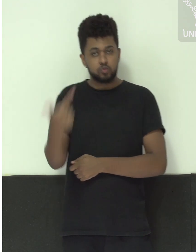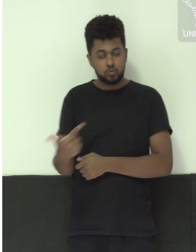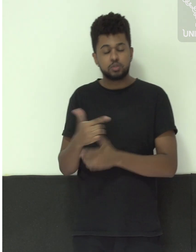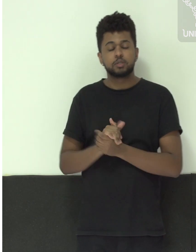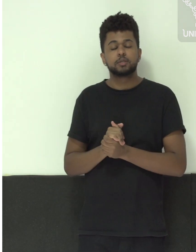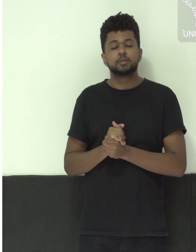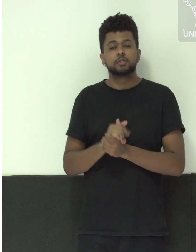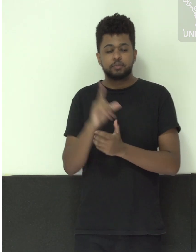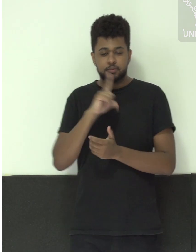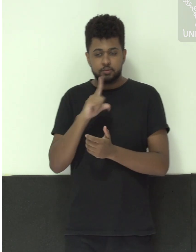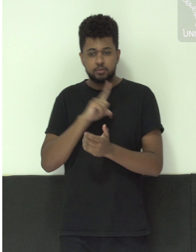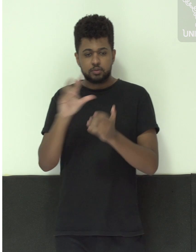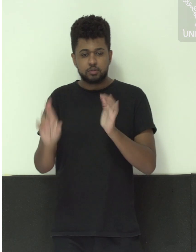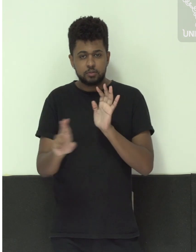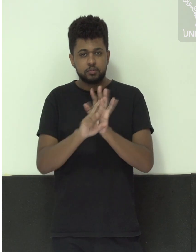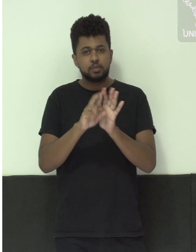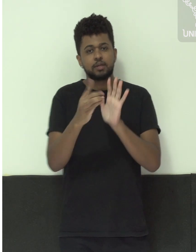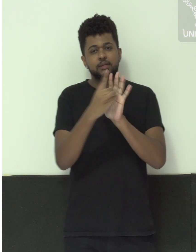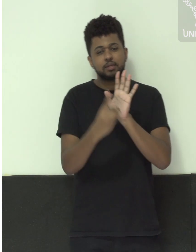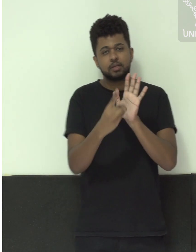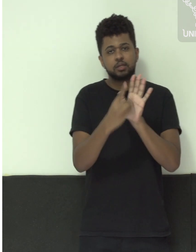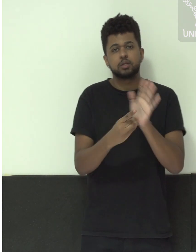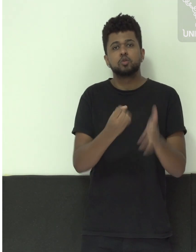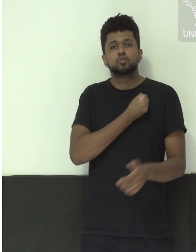12.711/2012, regulamentada pelo decreto número